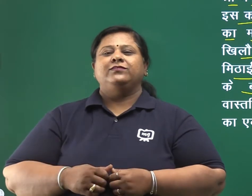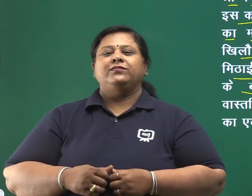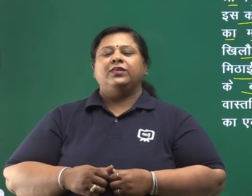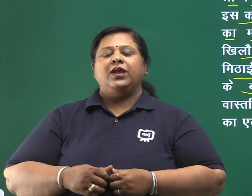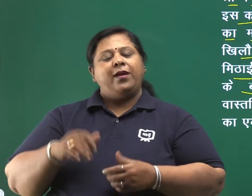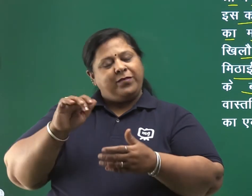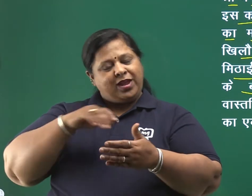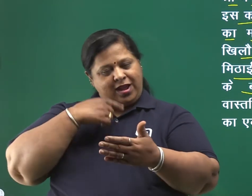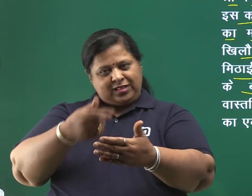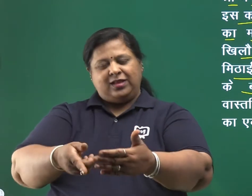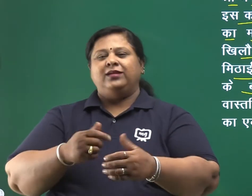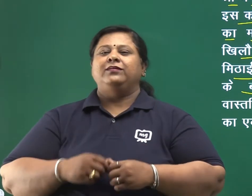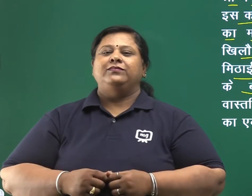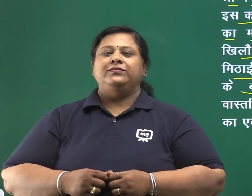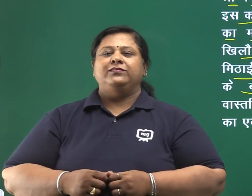में आता है।